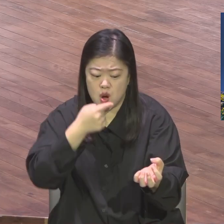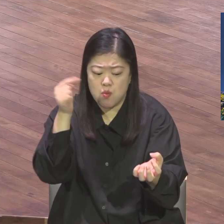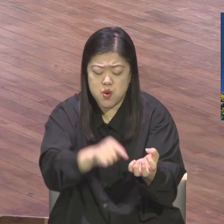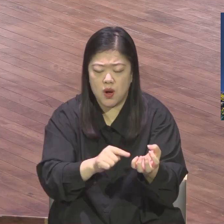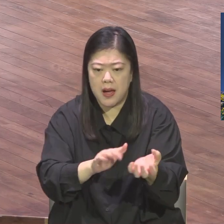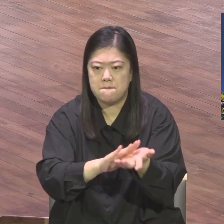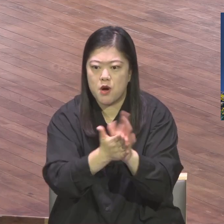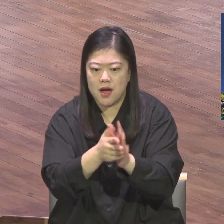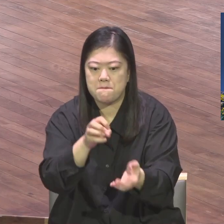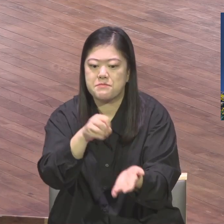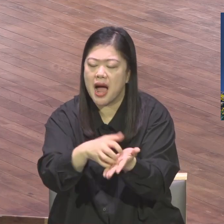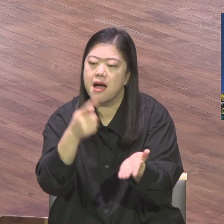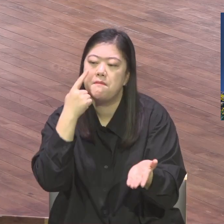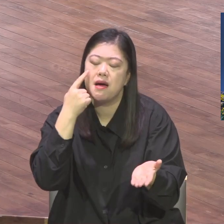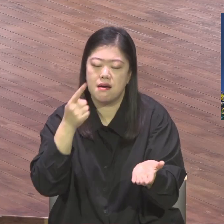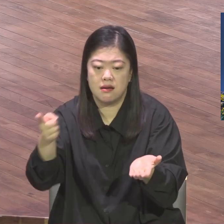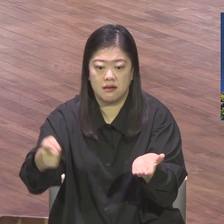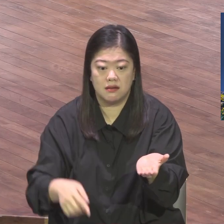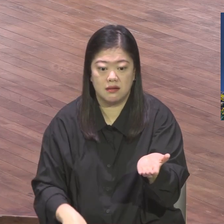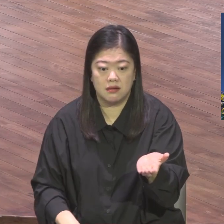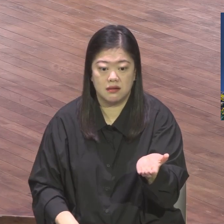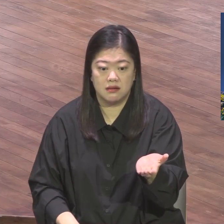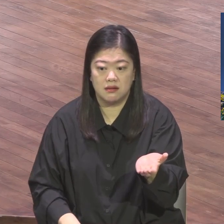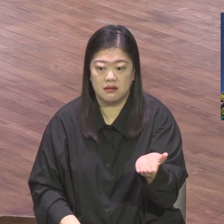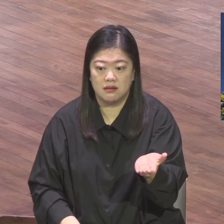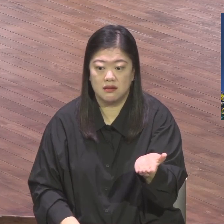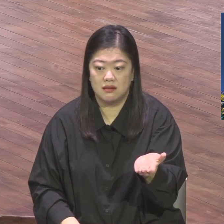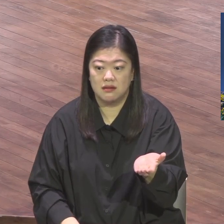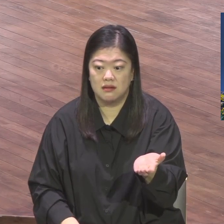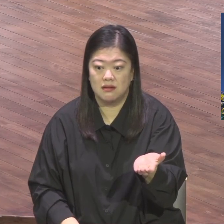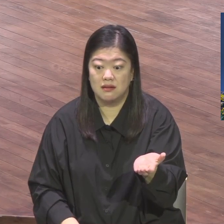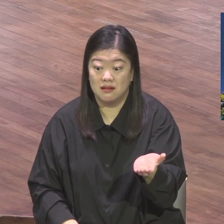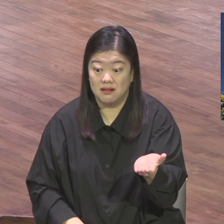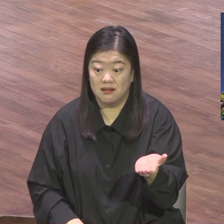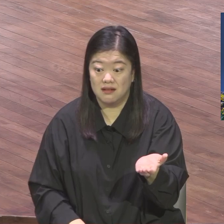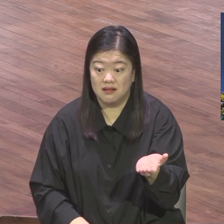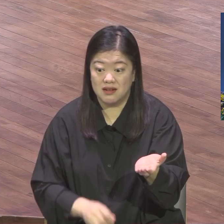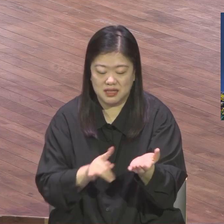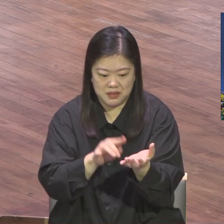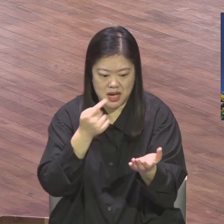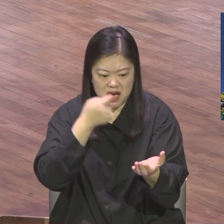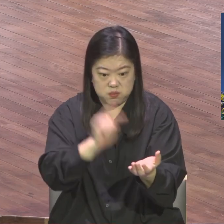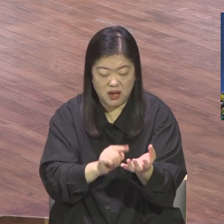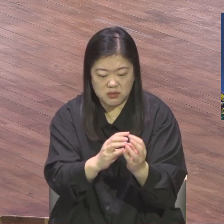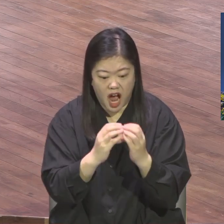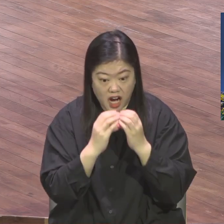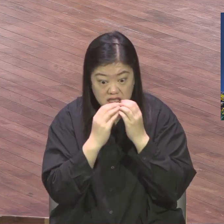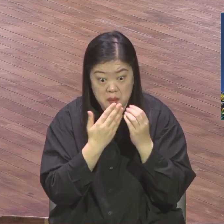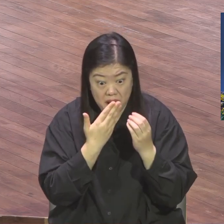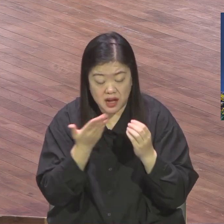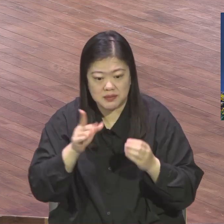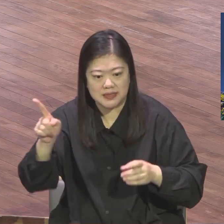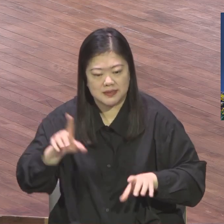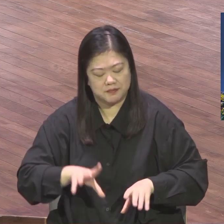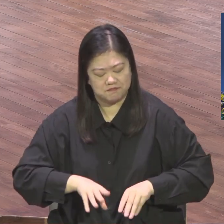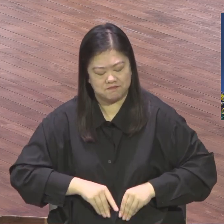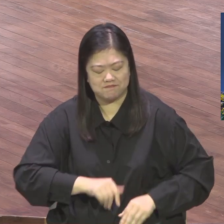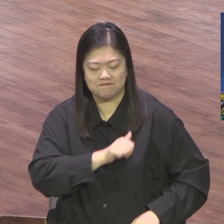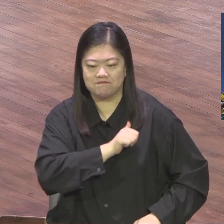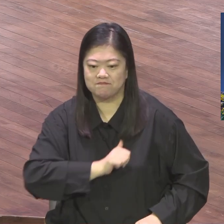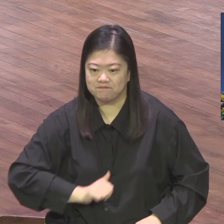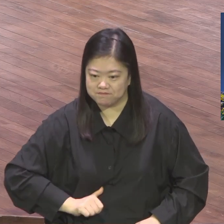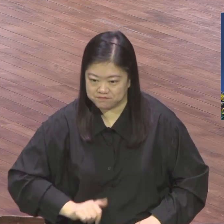육신적인 것으로 뭐요? 영적인 것 뺏어버려요. 언제나 그렇습니다. 육신적인 것으로 영적인 뺏어가는 시험이에요.